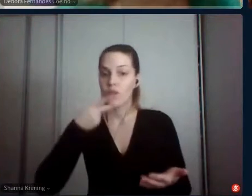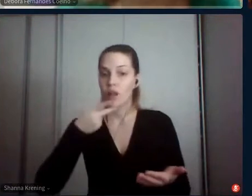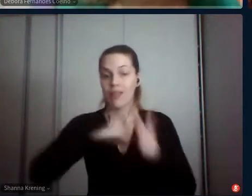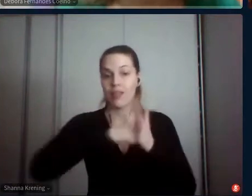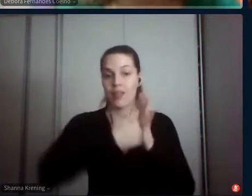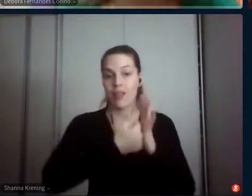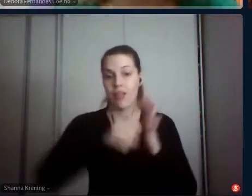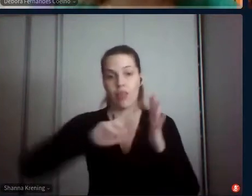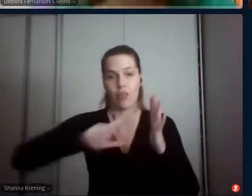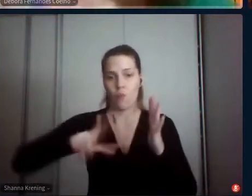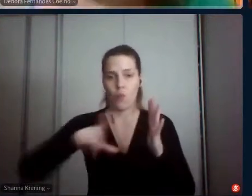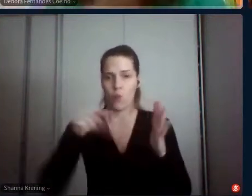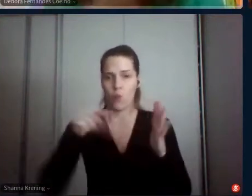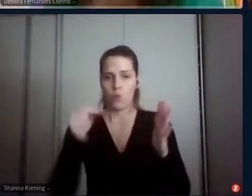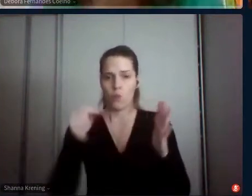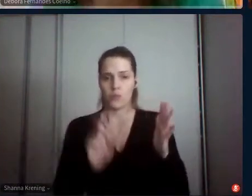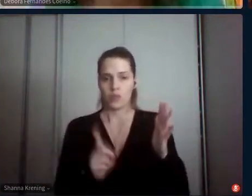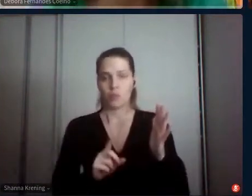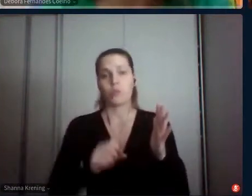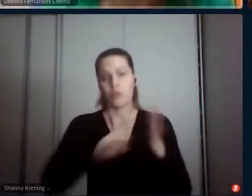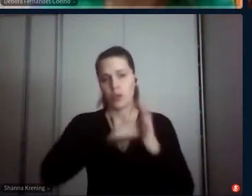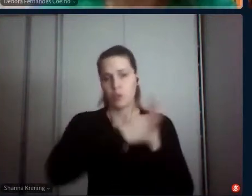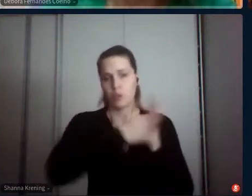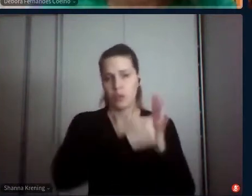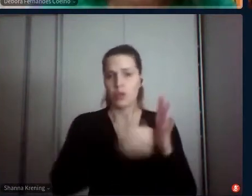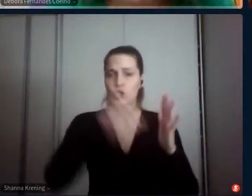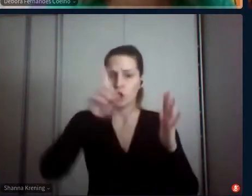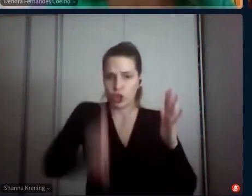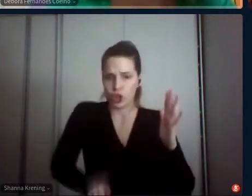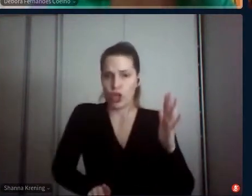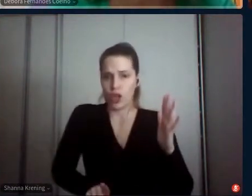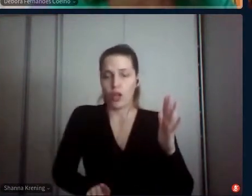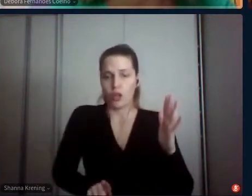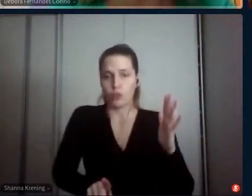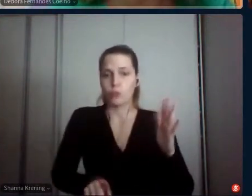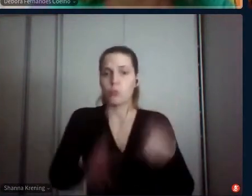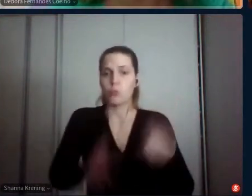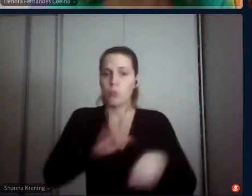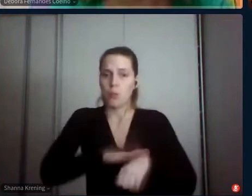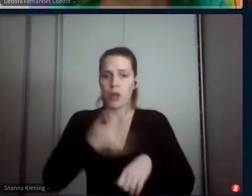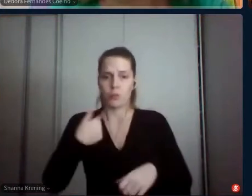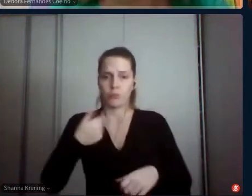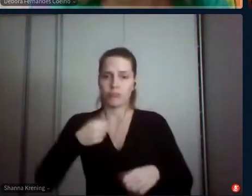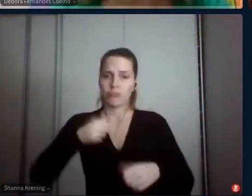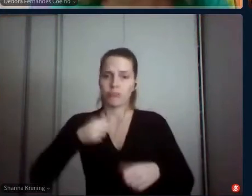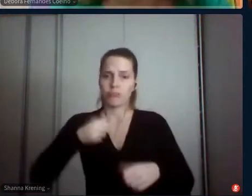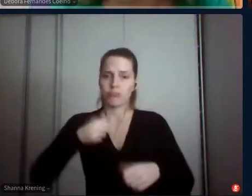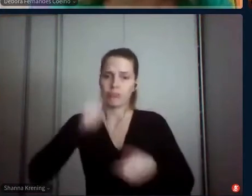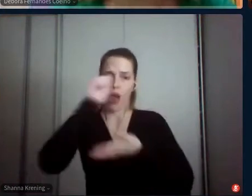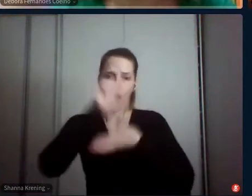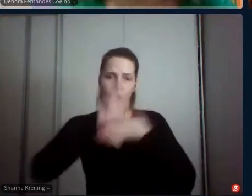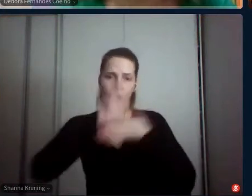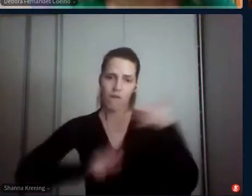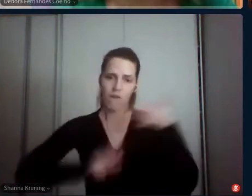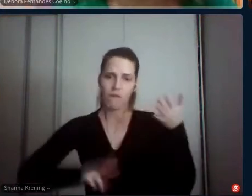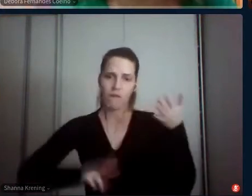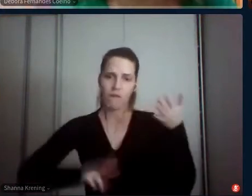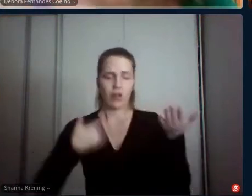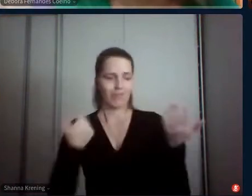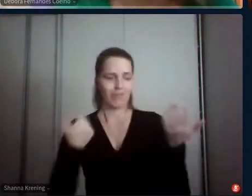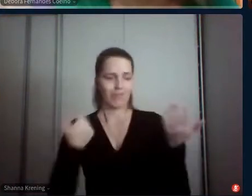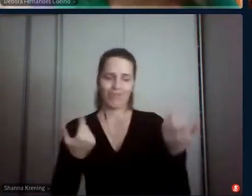é um direito do estudante ao avaliar, que não, né, vai continuar, mas nós vamos